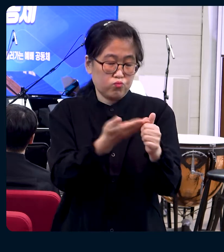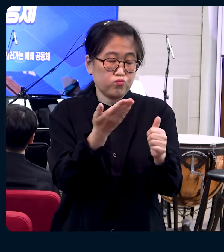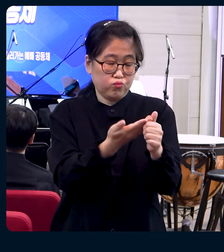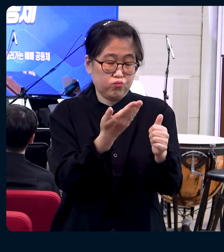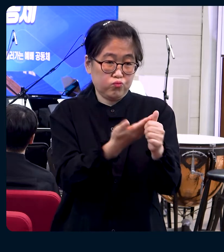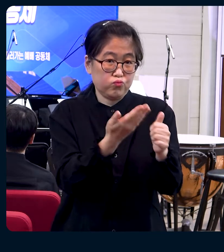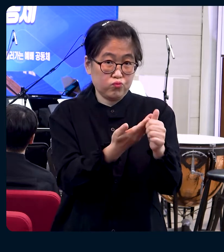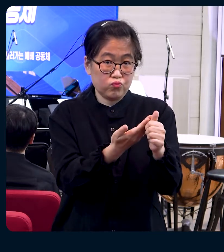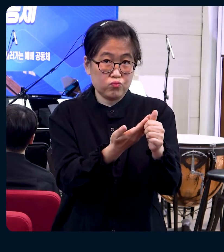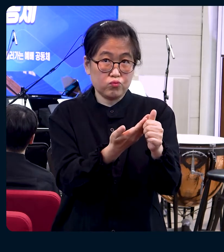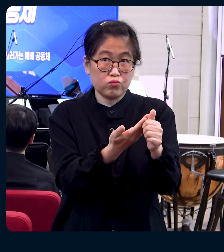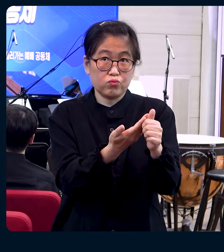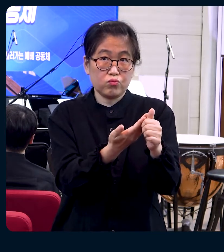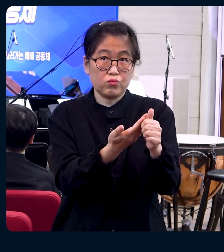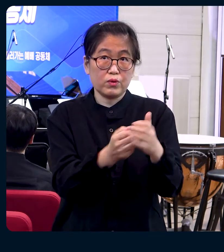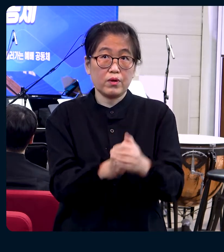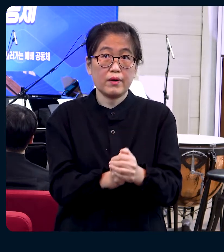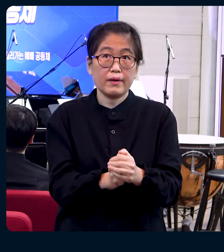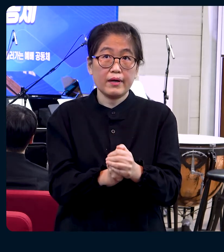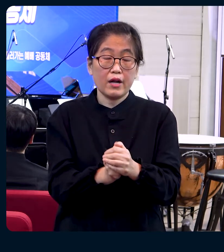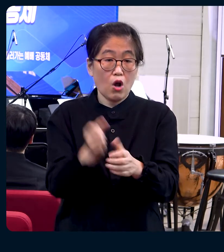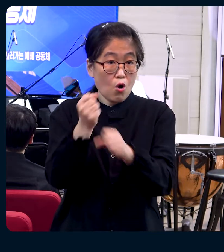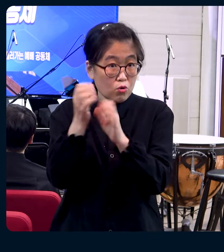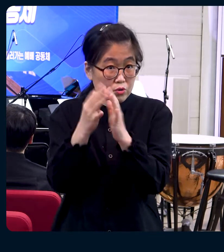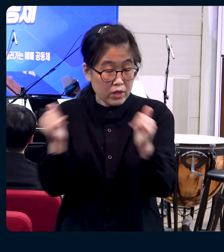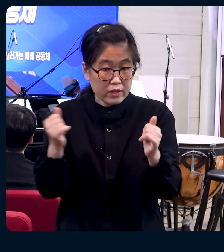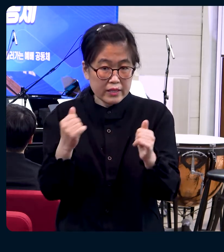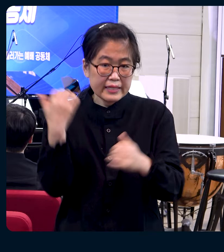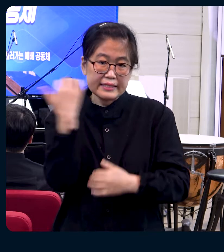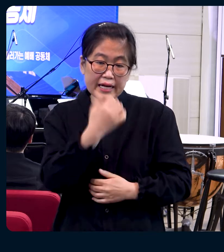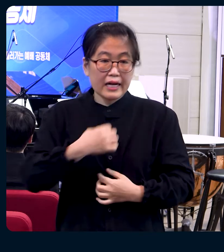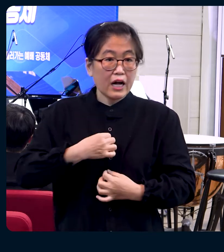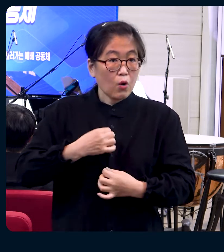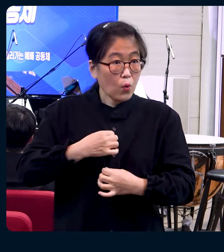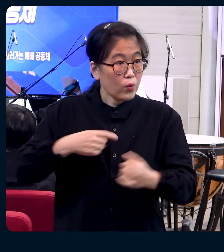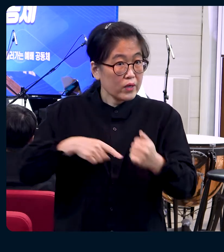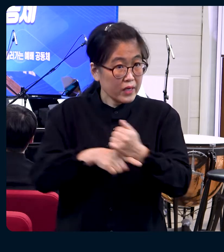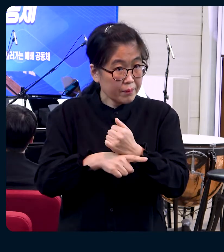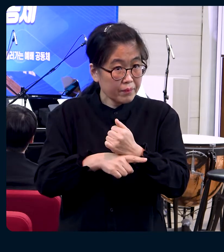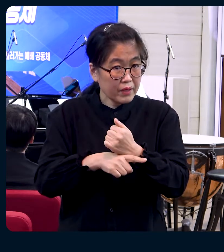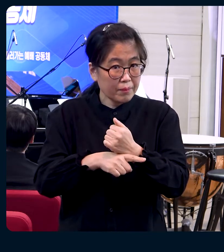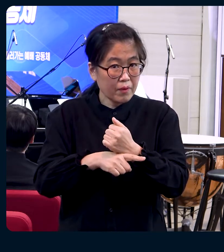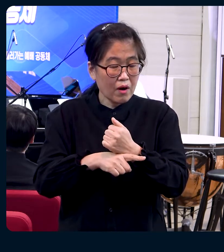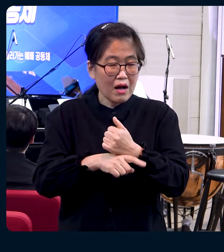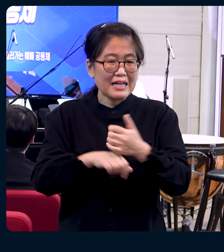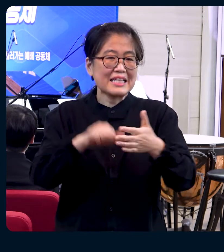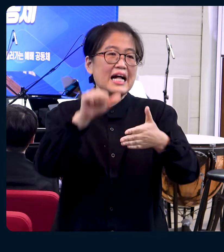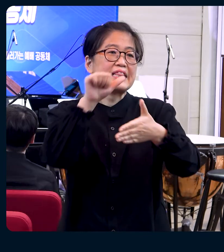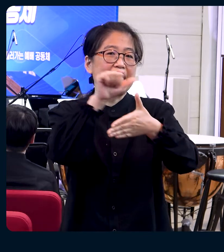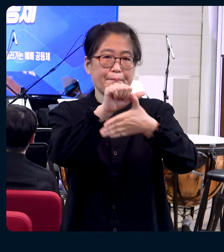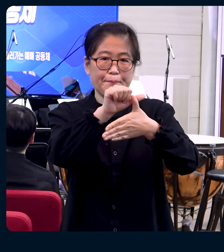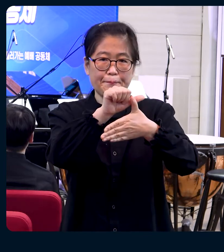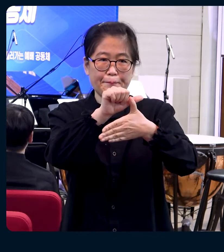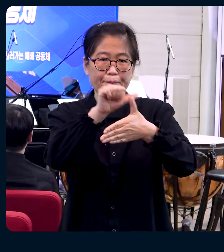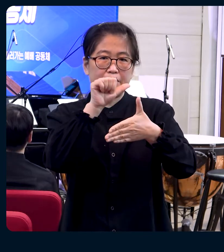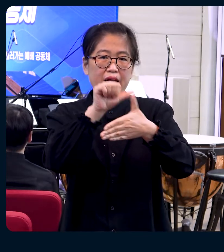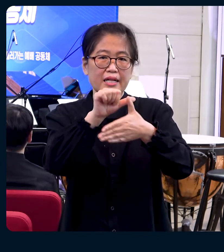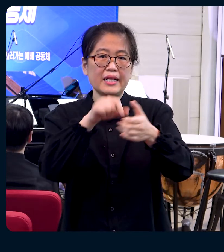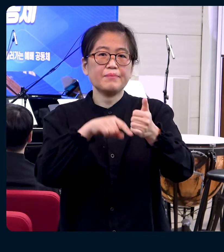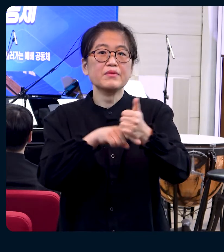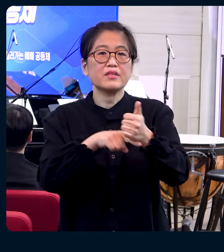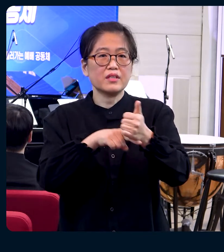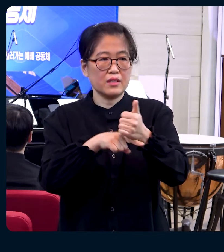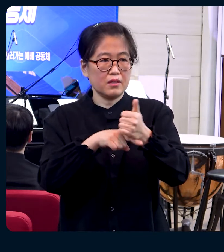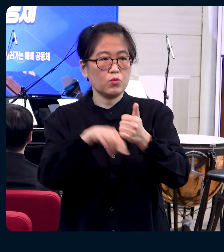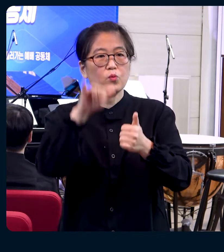아들에게만 입혀줬습니다. 구약 학자 중에는 이 채색 옷이 의미하는 바가 장남을 상징하는 것이라고 해석한